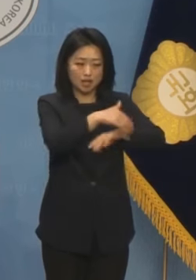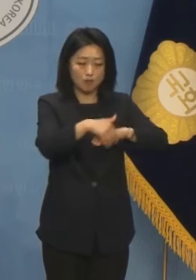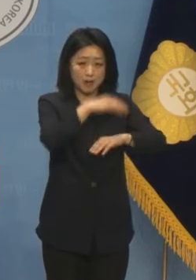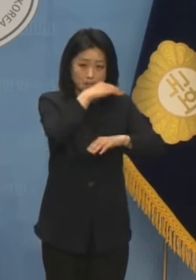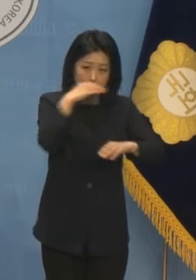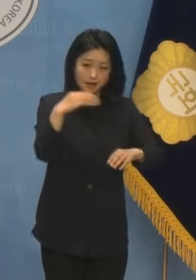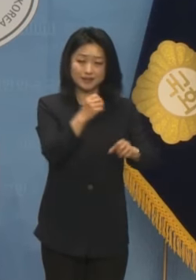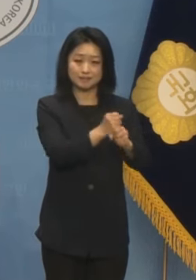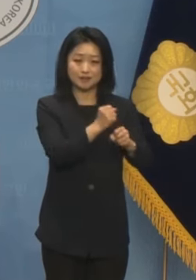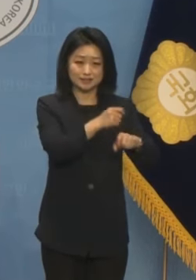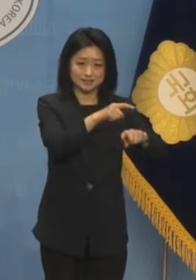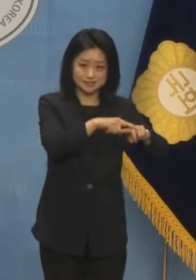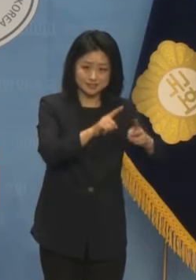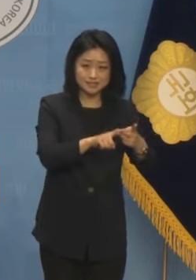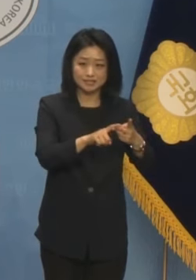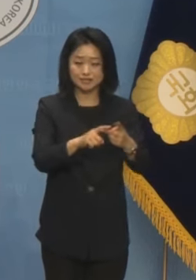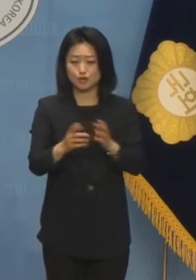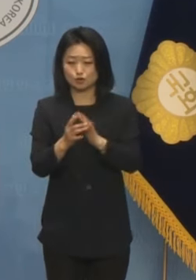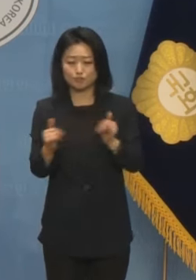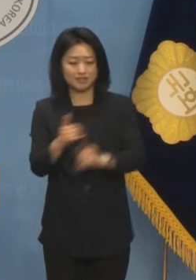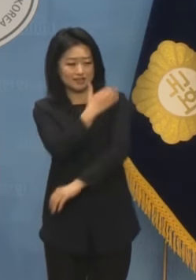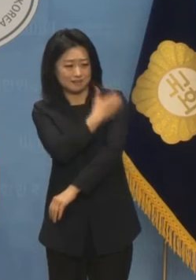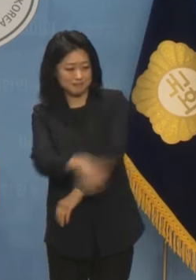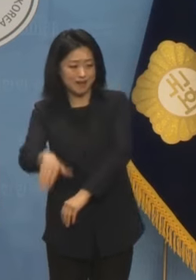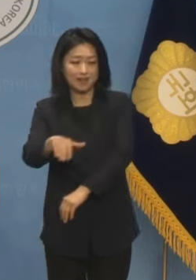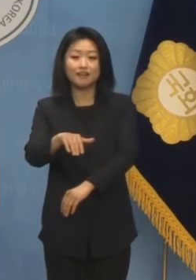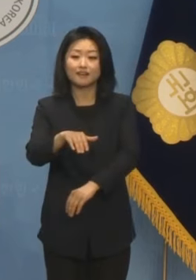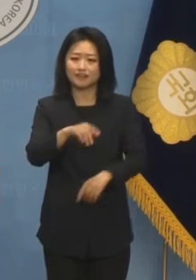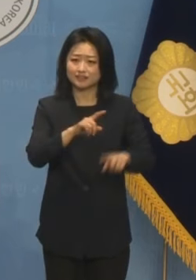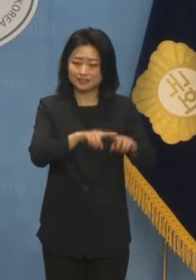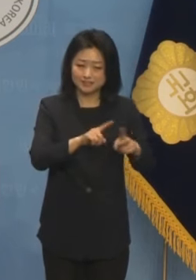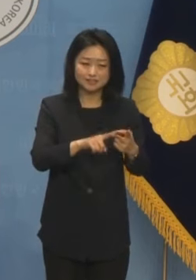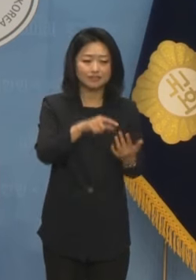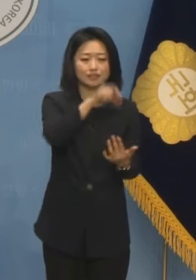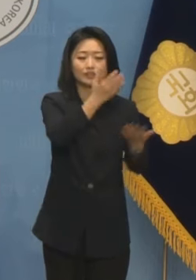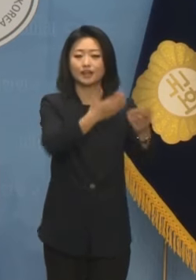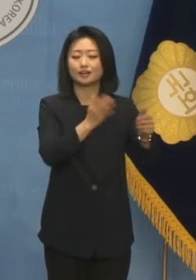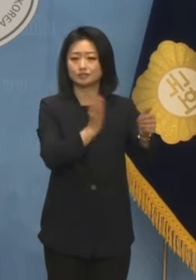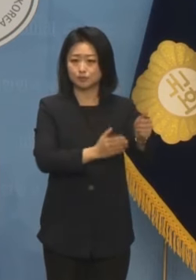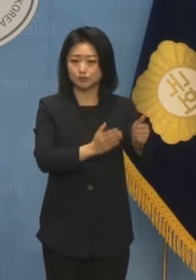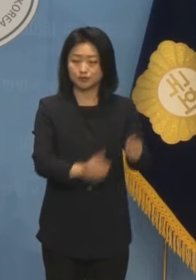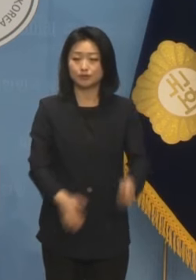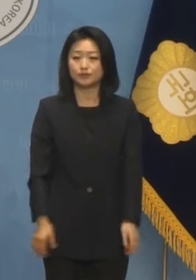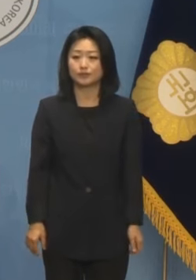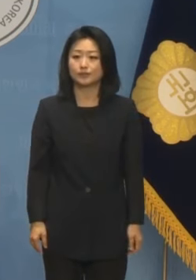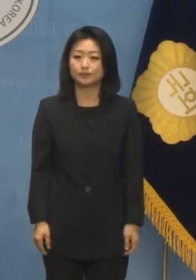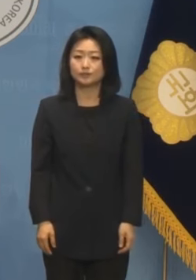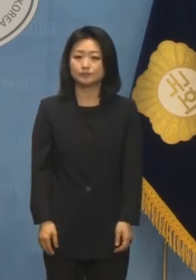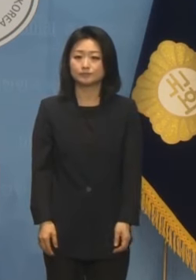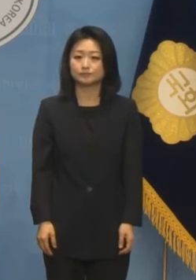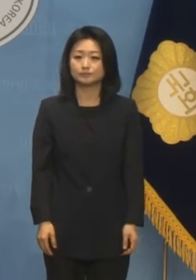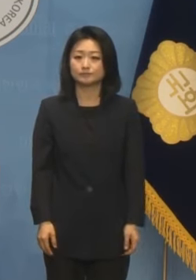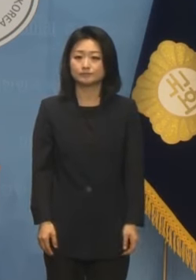뒤안길로 사라지거나 둘 중 하나를 선택해야 할 것입니다.